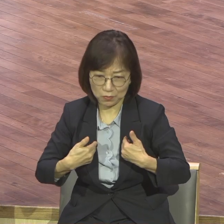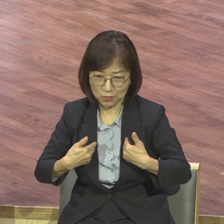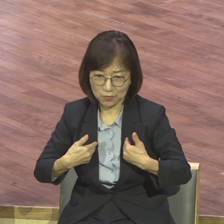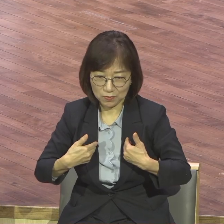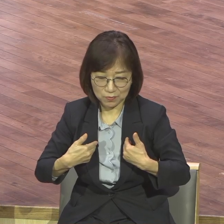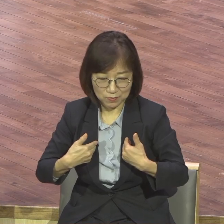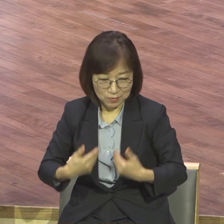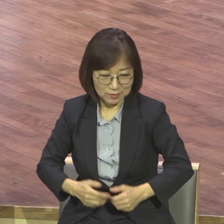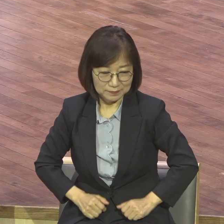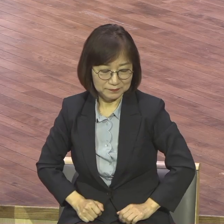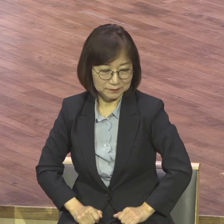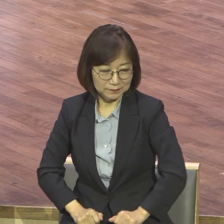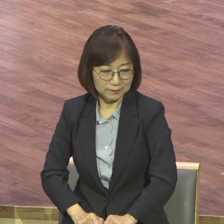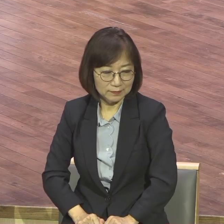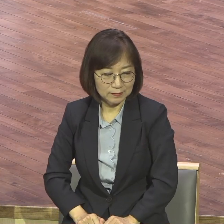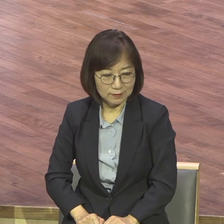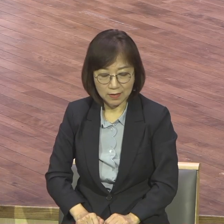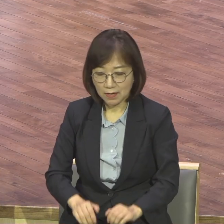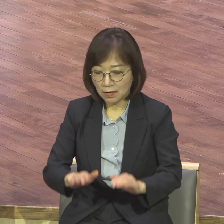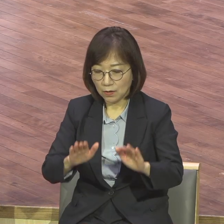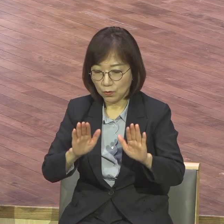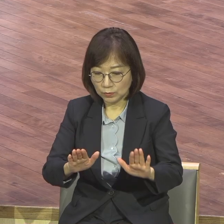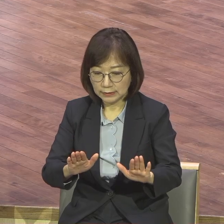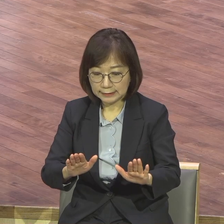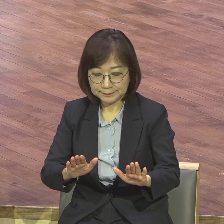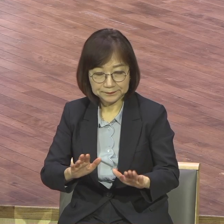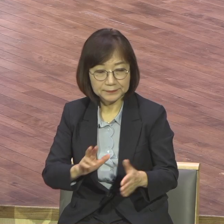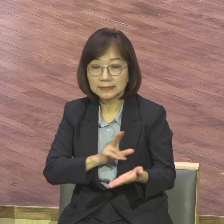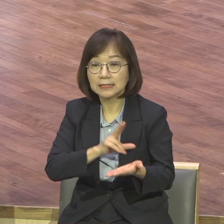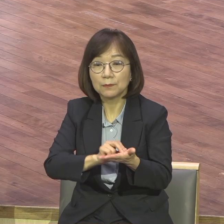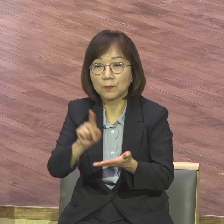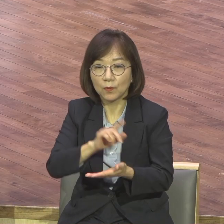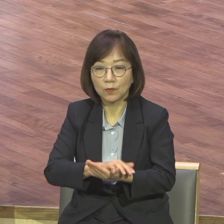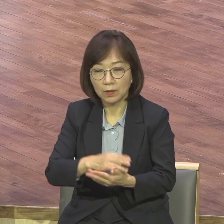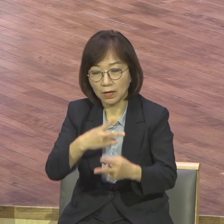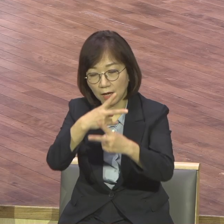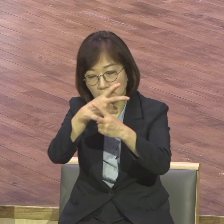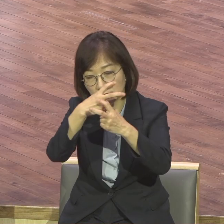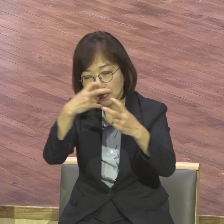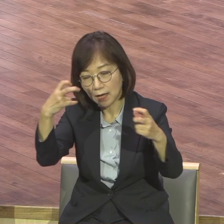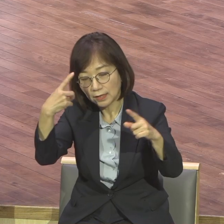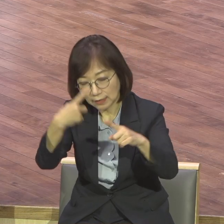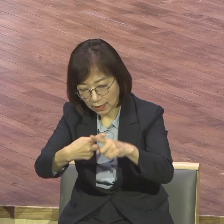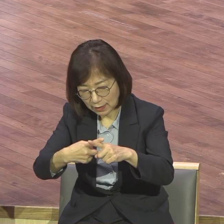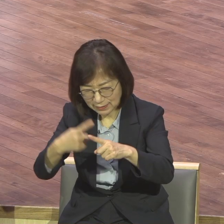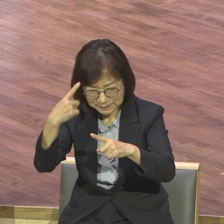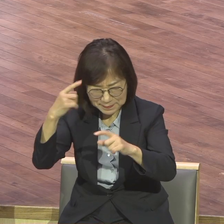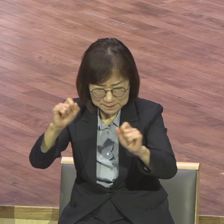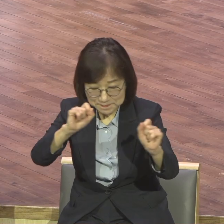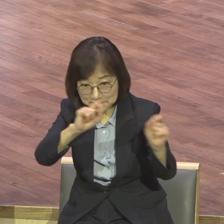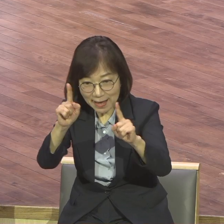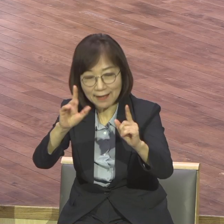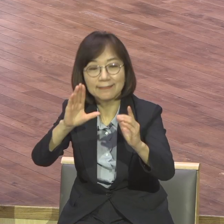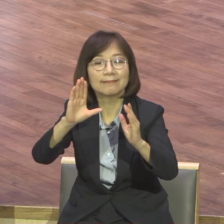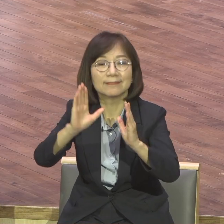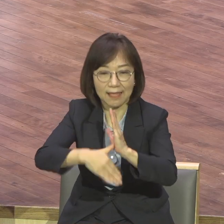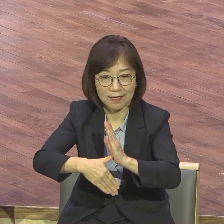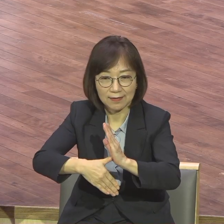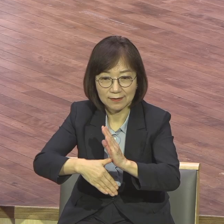하고 있어요. 특히 오늘 말씀 제목처럼 지금은 뭐요? 자다가 깰 때다.